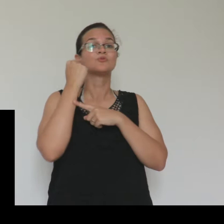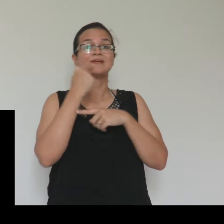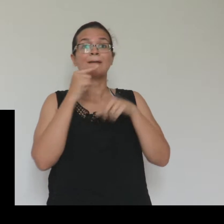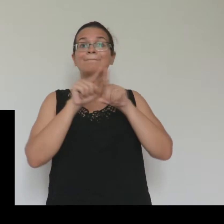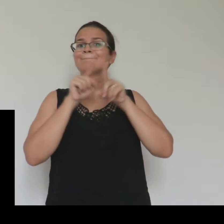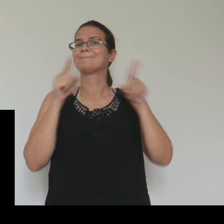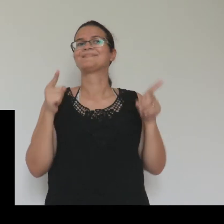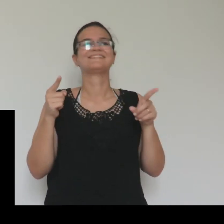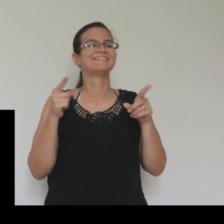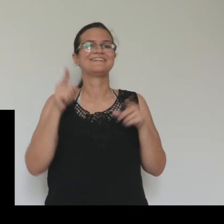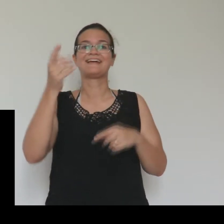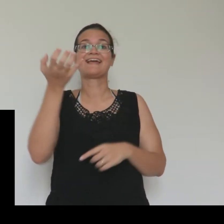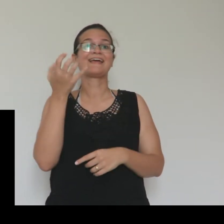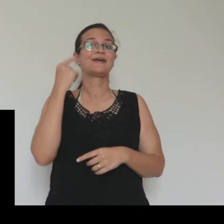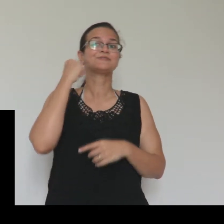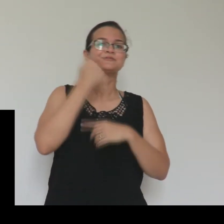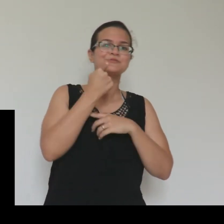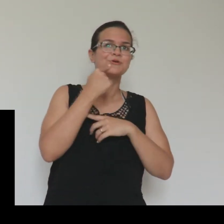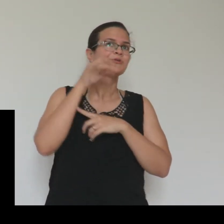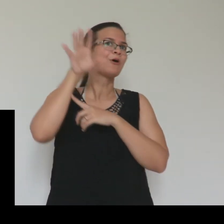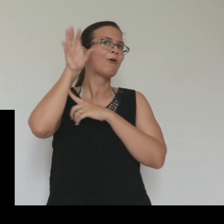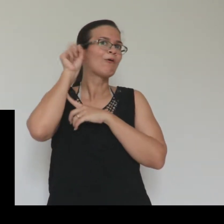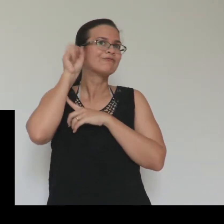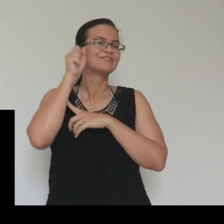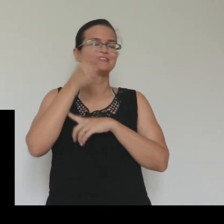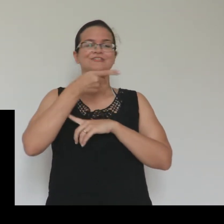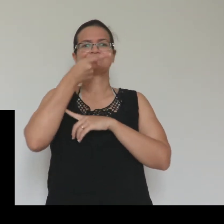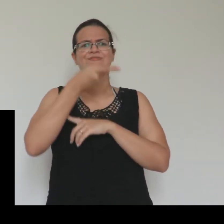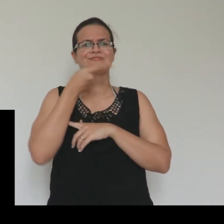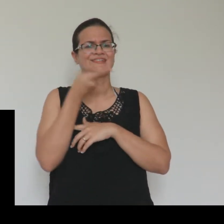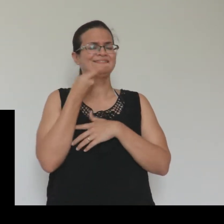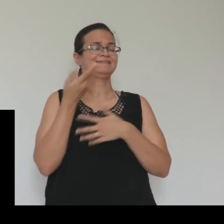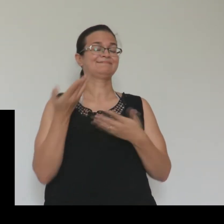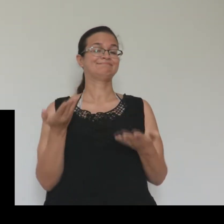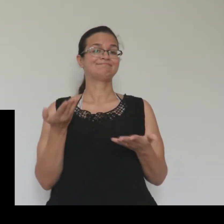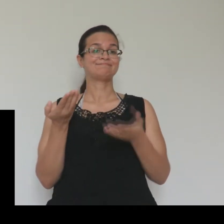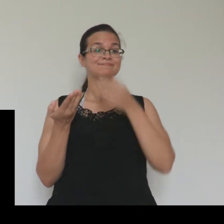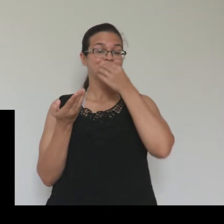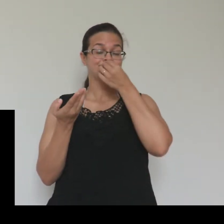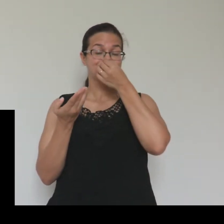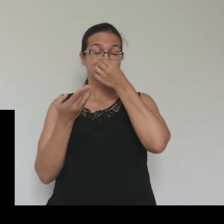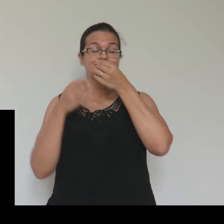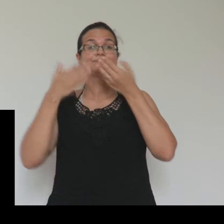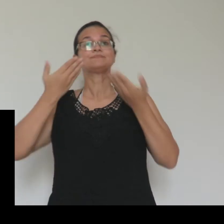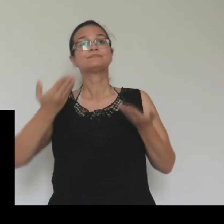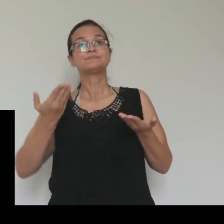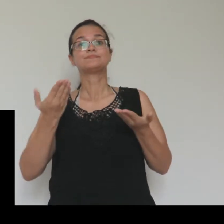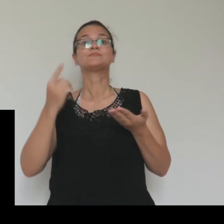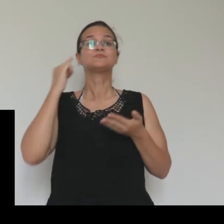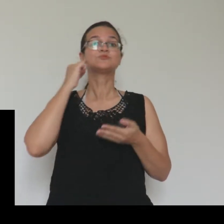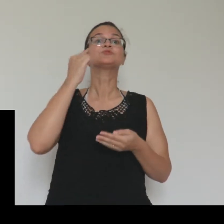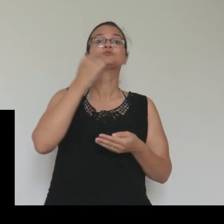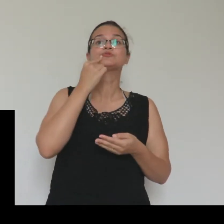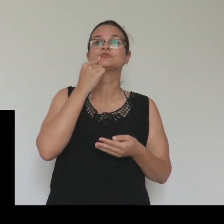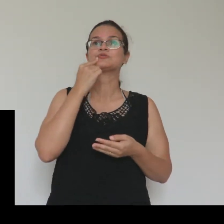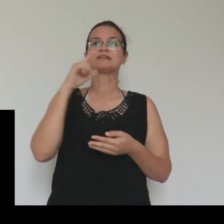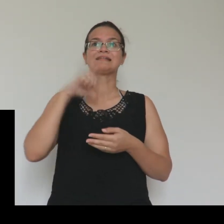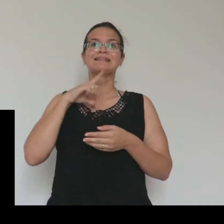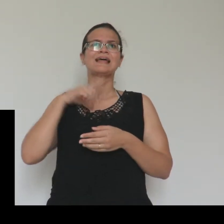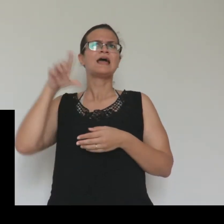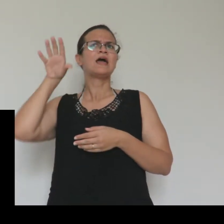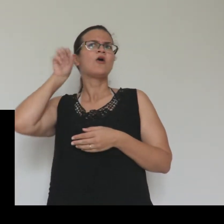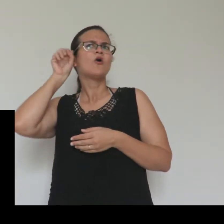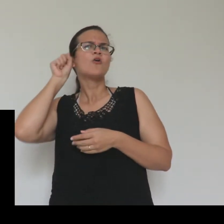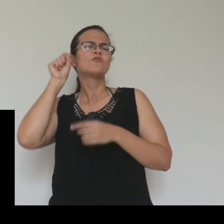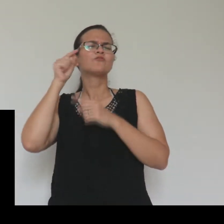falassem. Então, assim, o surdo que ele tem um resquício auditivo, que acaba que ele é oralizado, ele consegue fazer essa